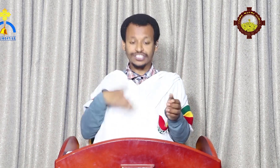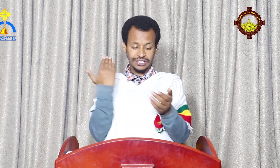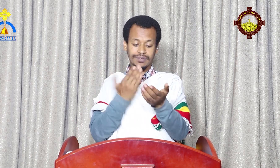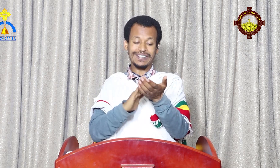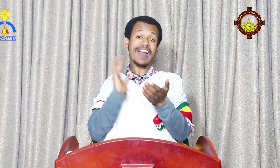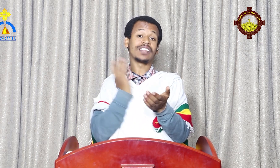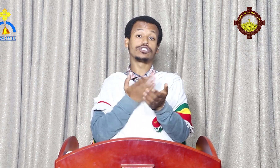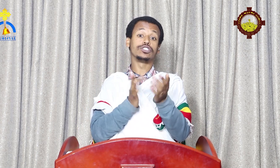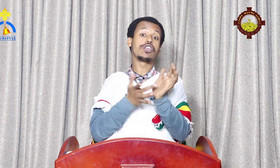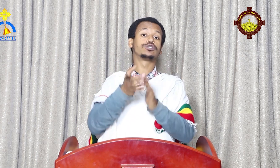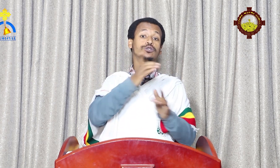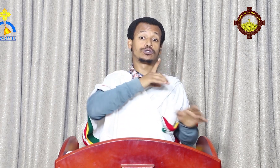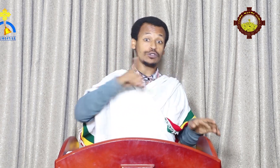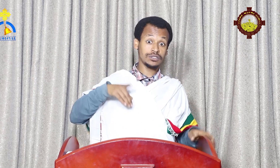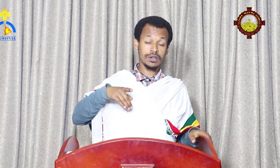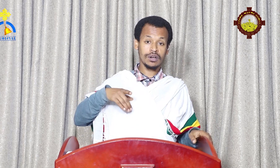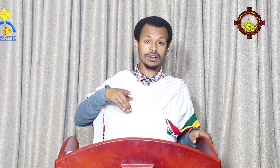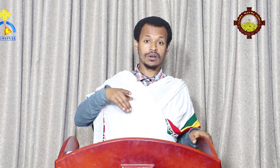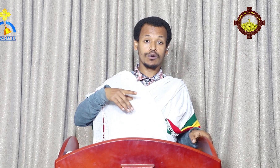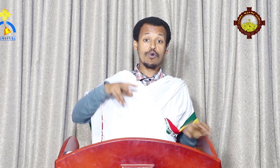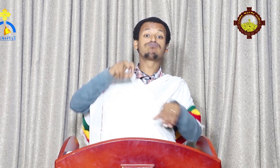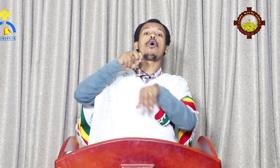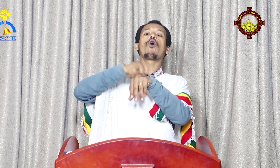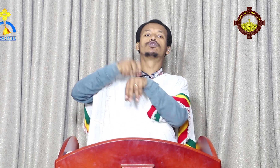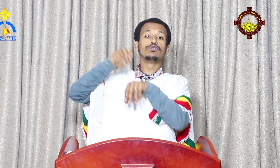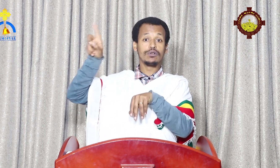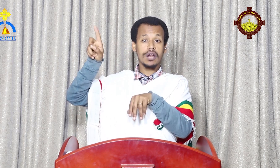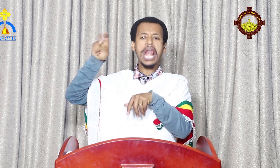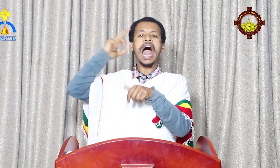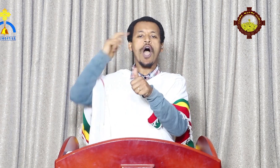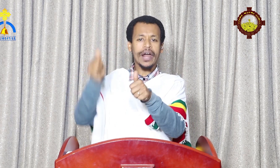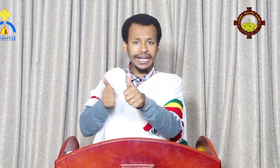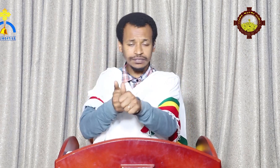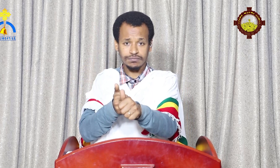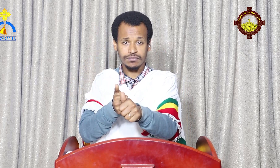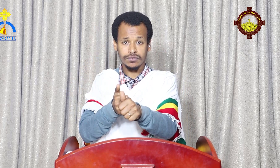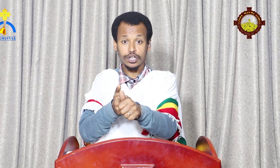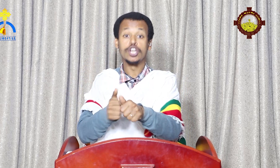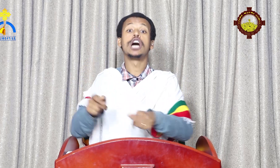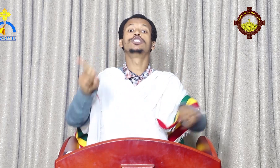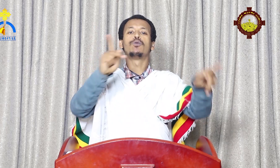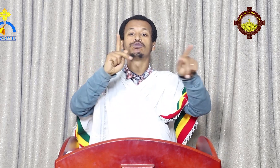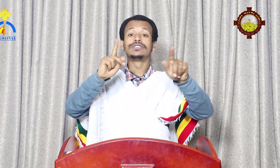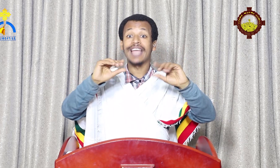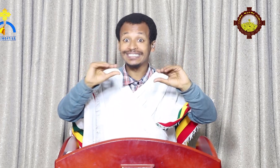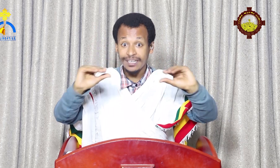ጌታችን መድኃኒታችን ኢየሱስ ክርስቶስ በወቅቱ ለሐዋርያትም ለሕዝቡ